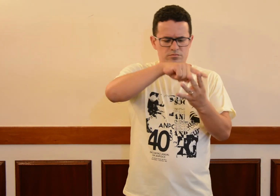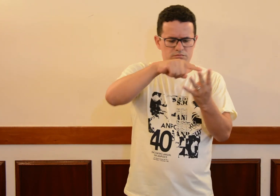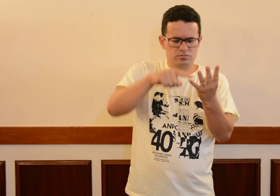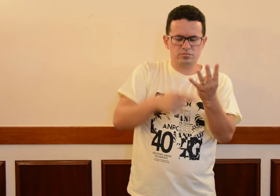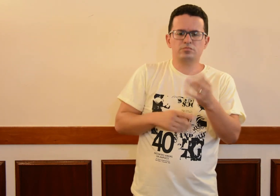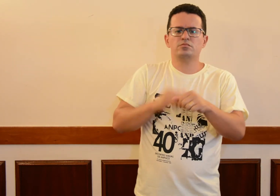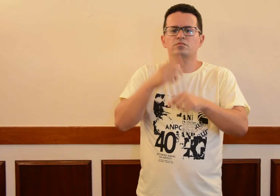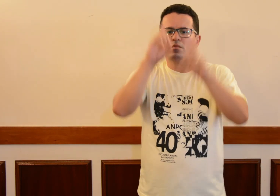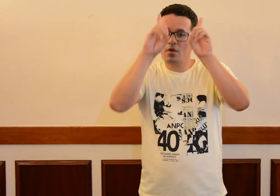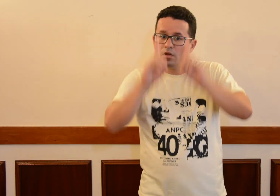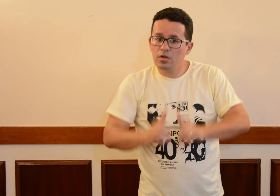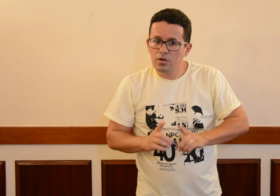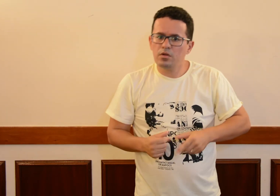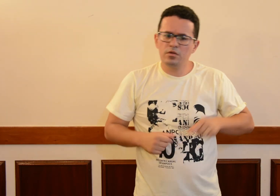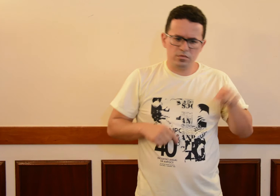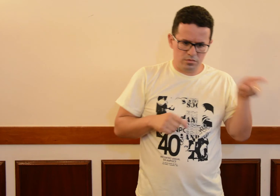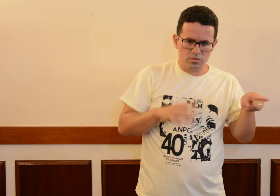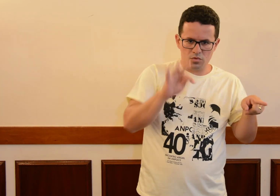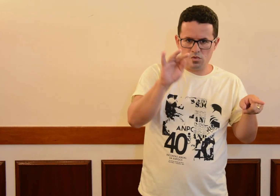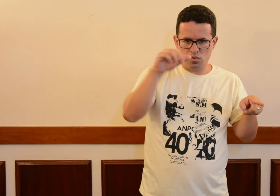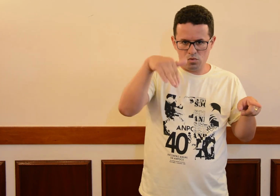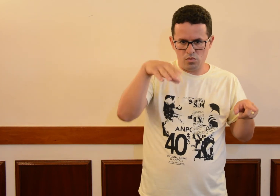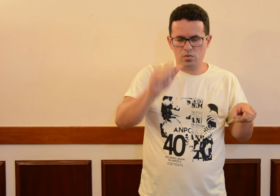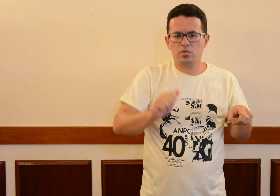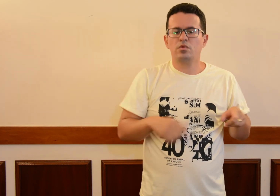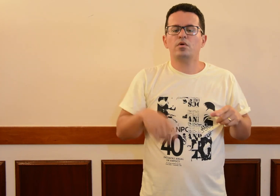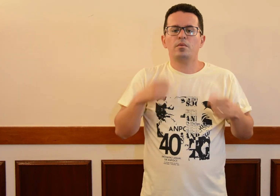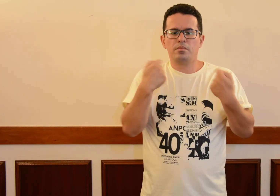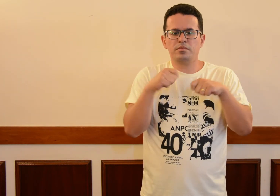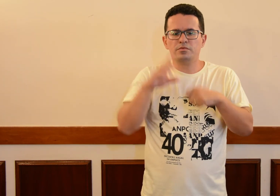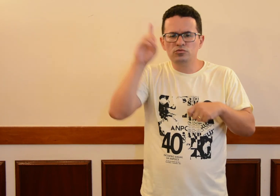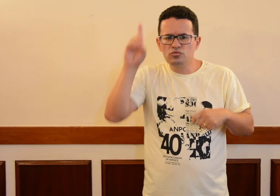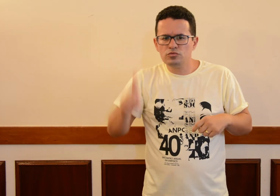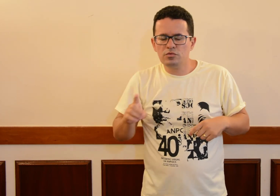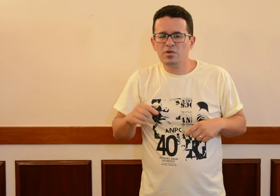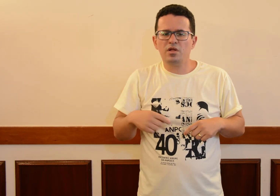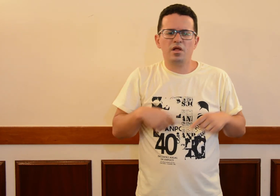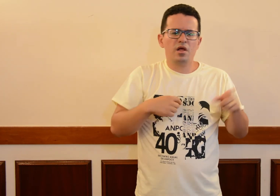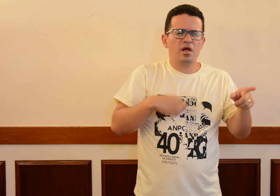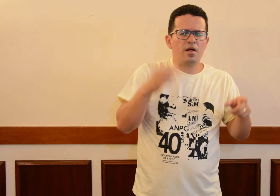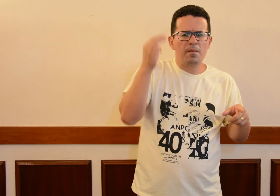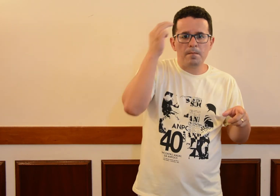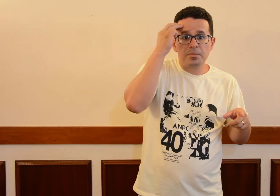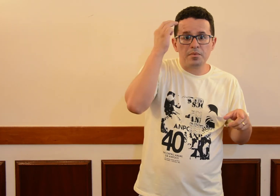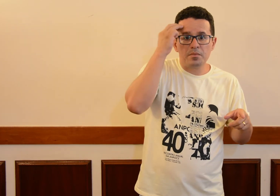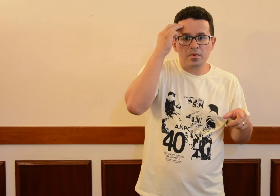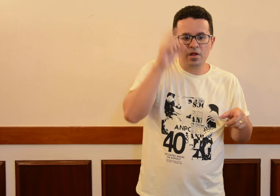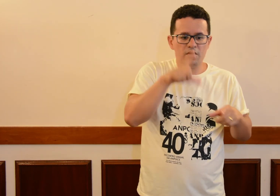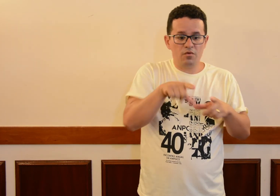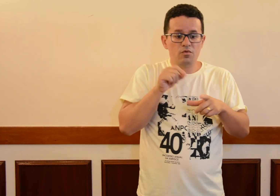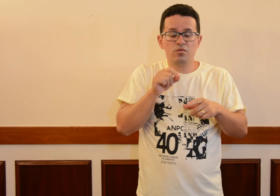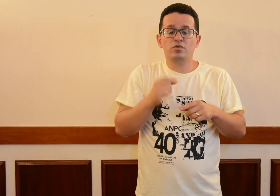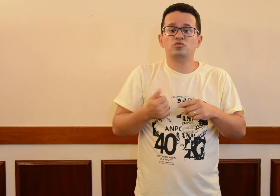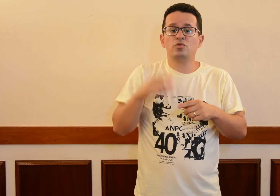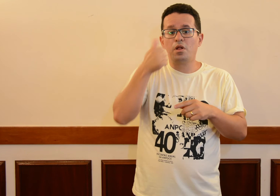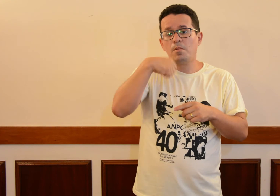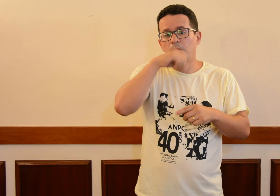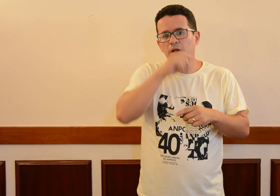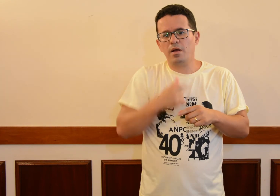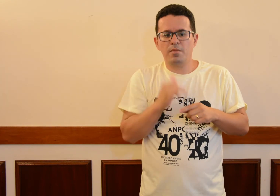tivesse direito à política social, retardo mental foi escolhida pela mãe para relatar à gerente de RH e ao profissional do